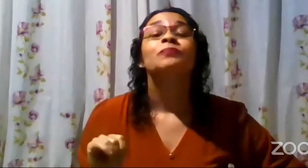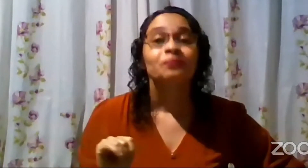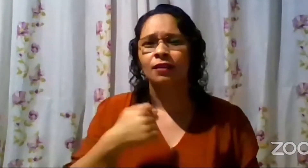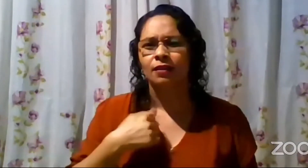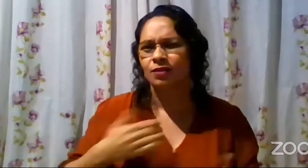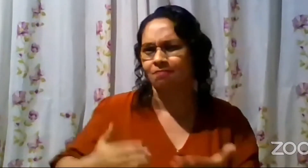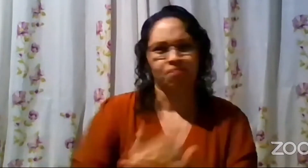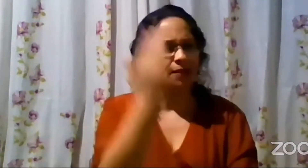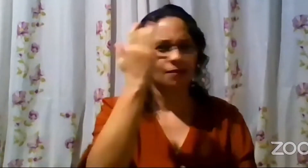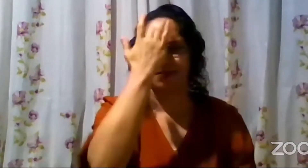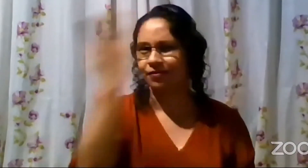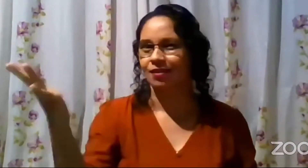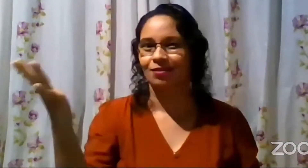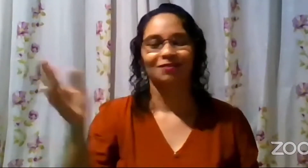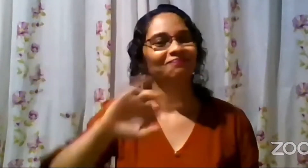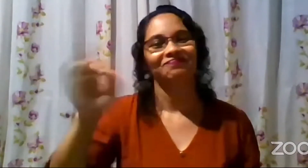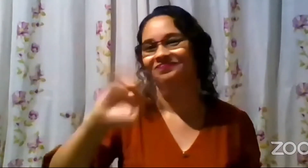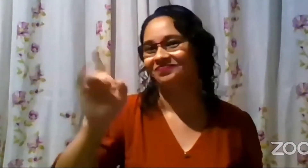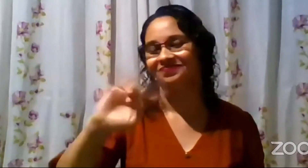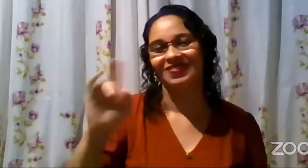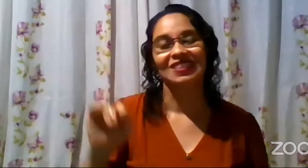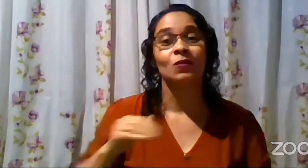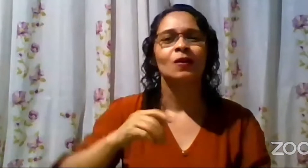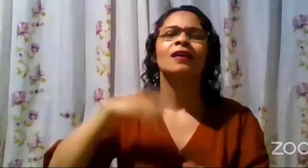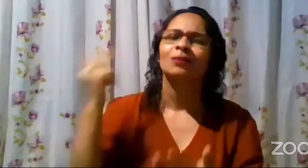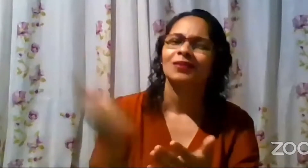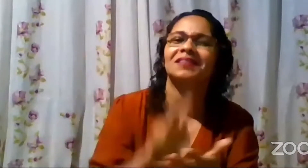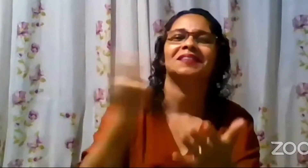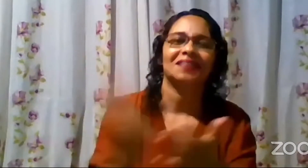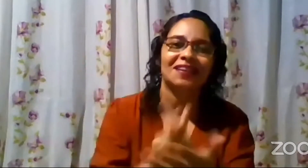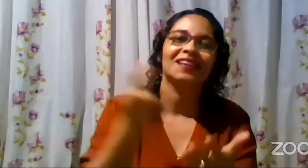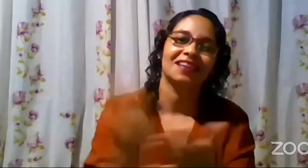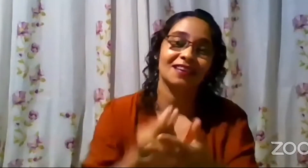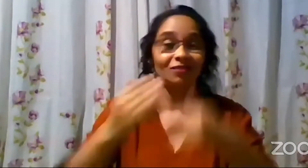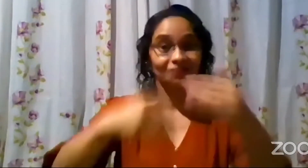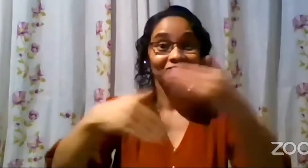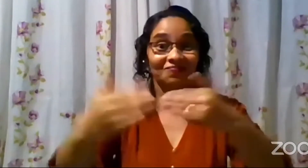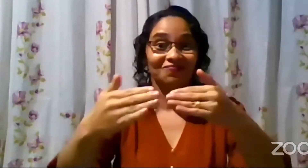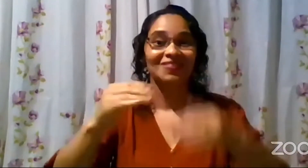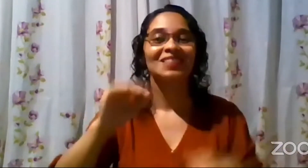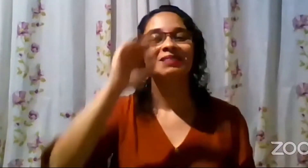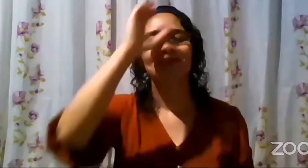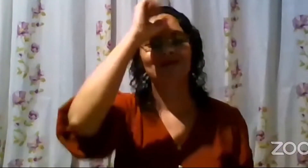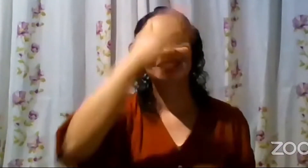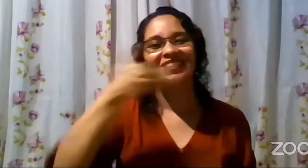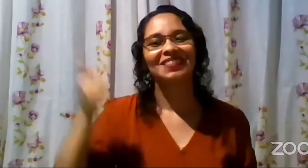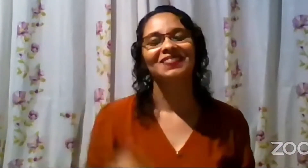admirada. Mas foi fácil para mim? Não. Eu errei várias vezes, mas eu aprendi com os